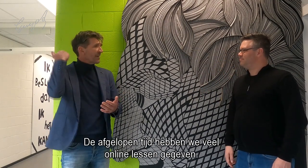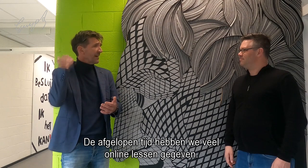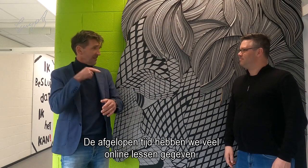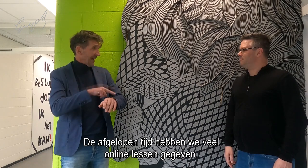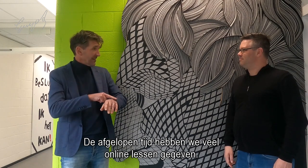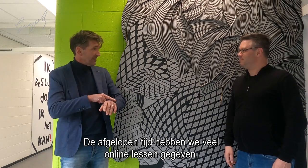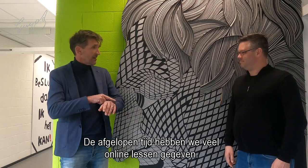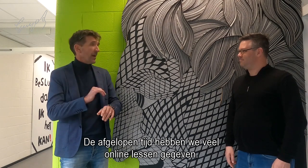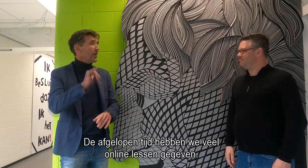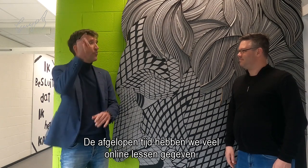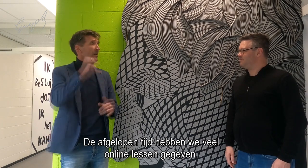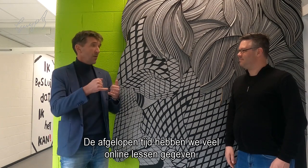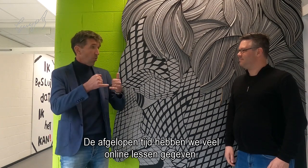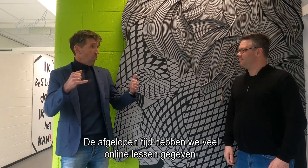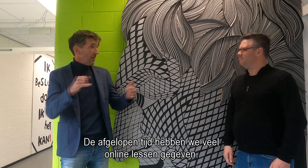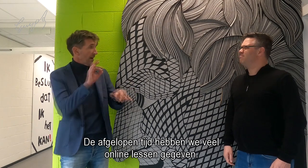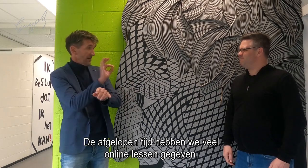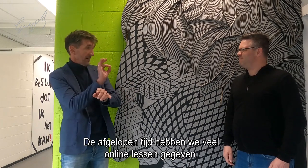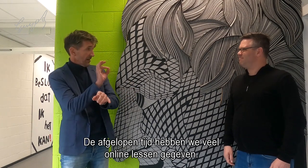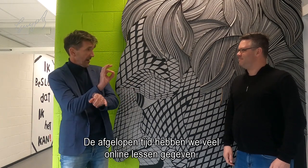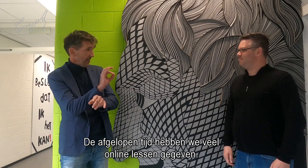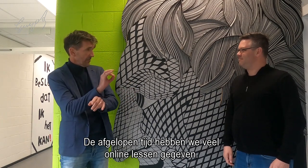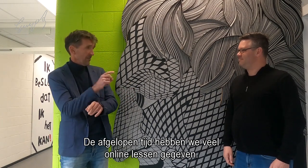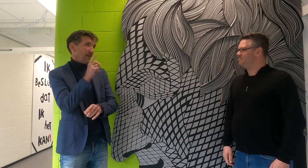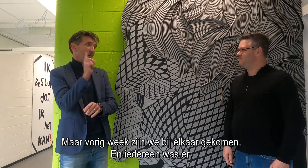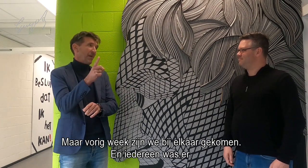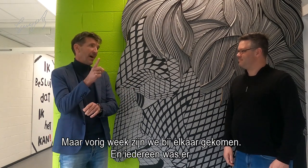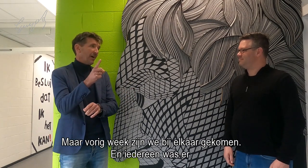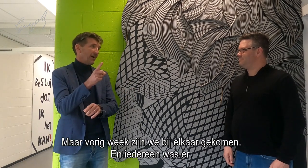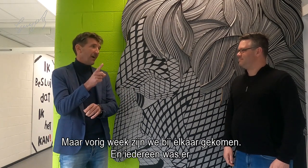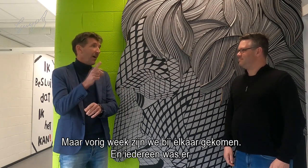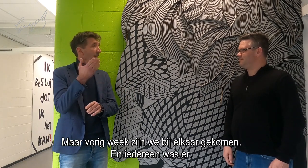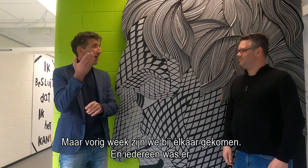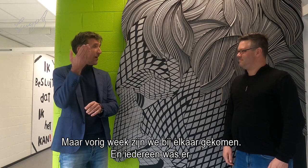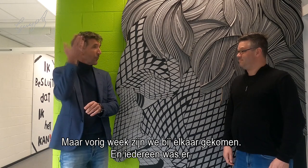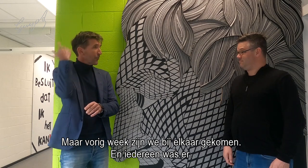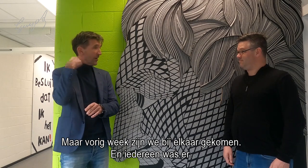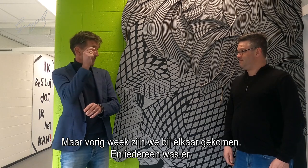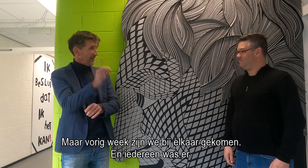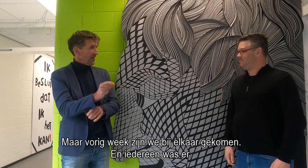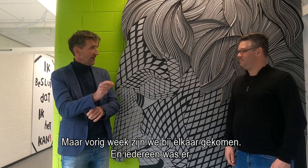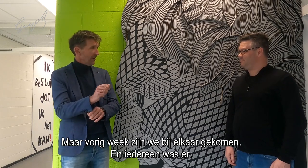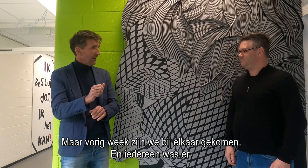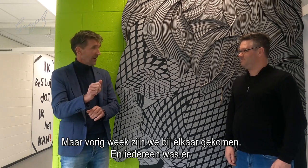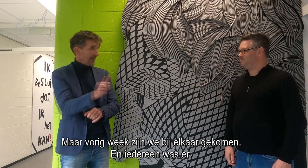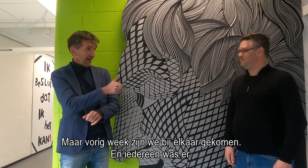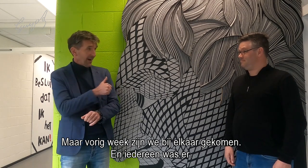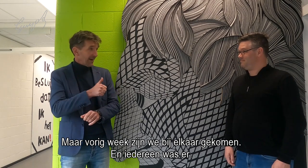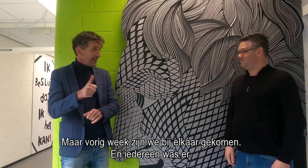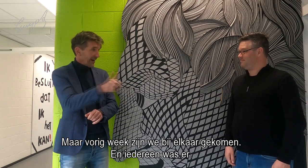Afgelopen tijd hebben we veel online lessen gegeven. Maar vorige week zijn we bij elkaar gekomen en iedereen was